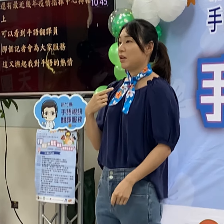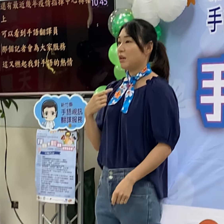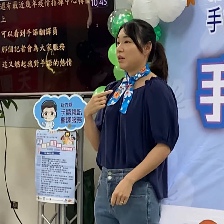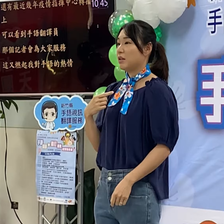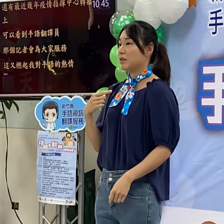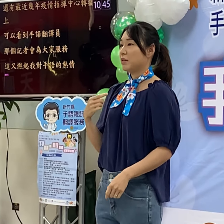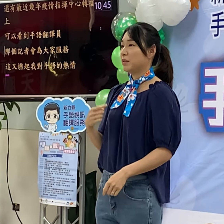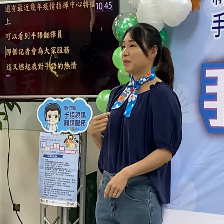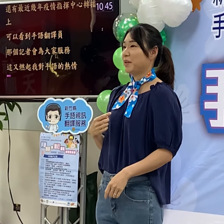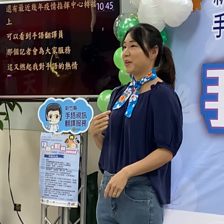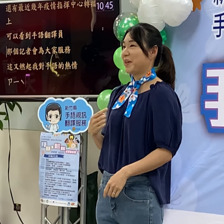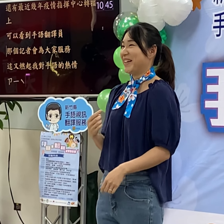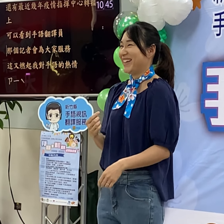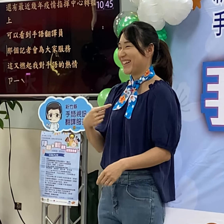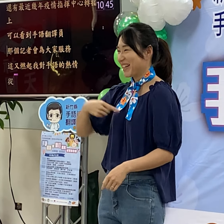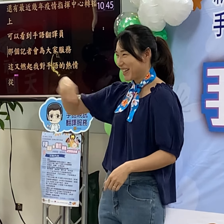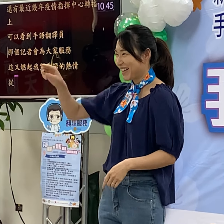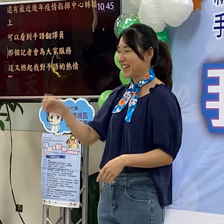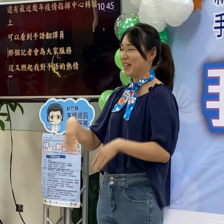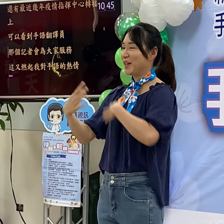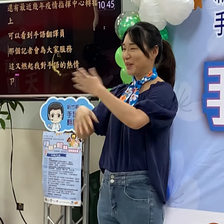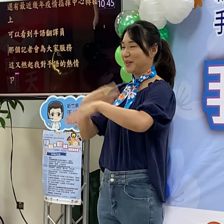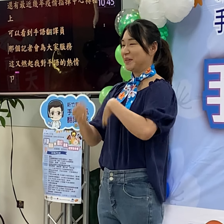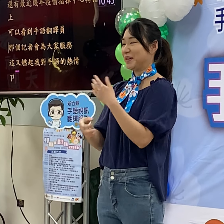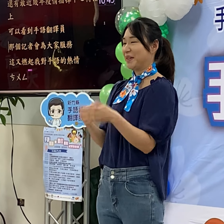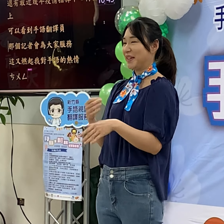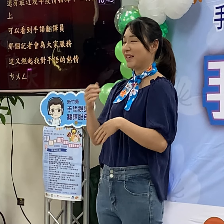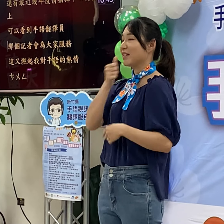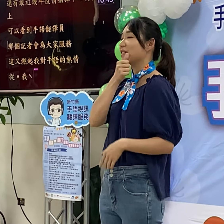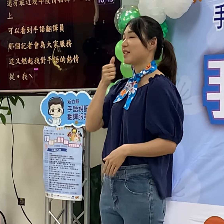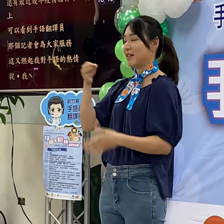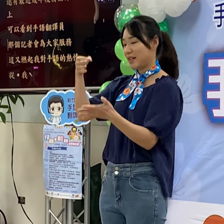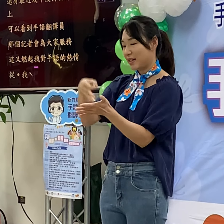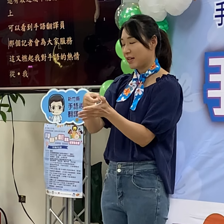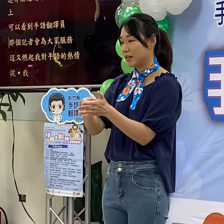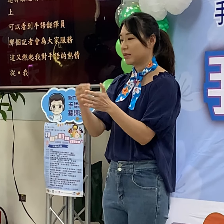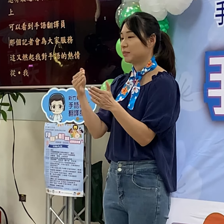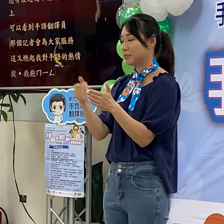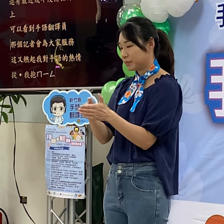自从我报名了手语翻译培训班之后，